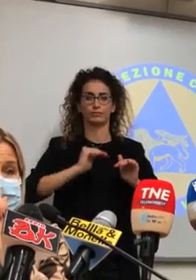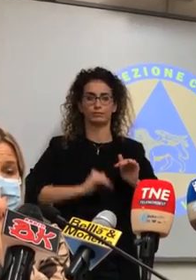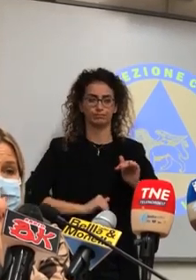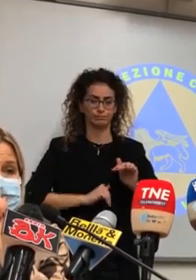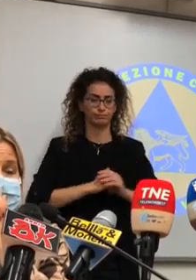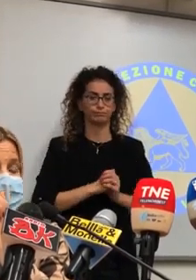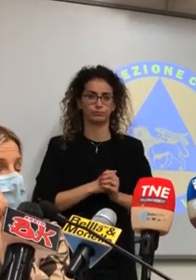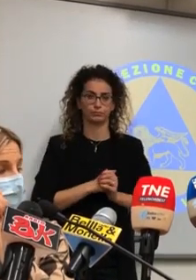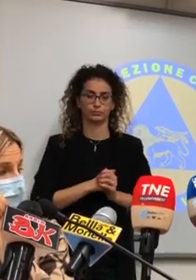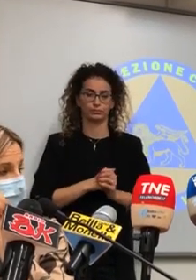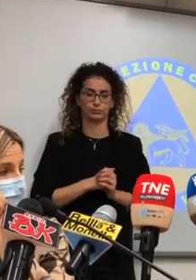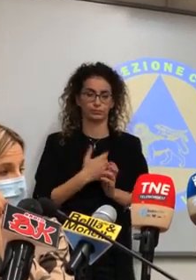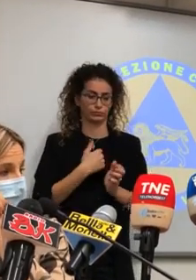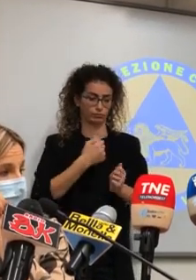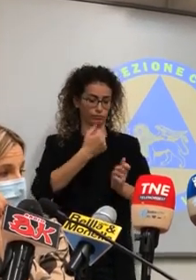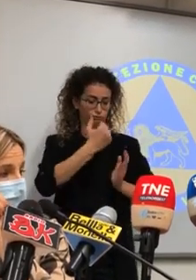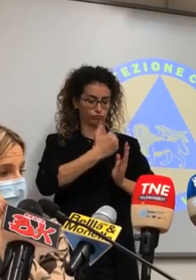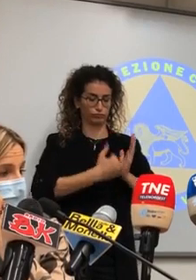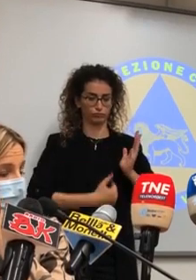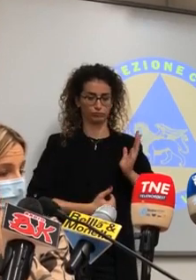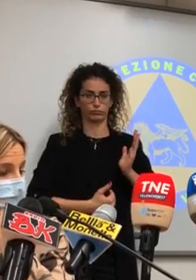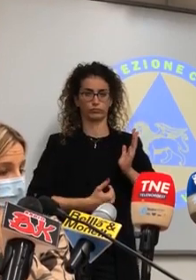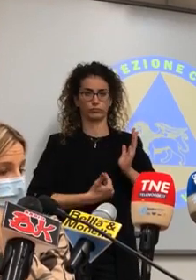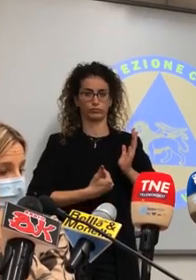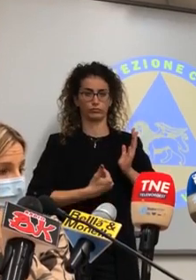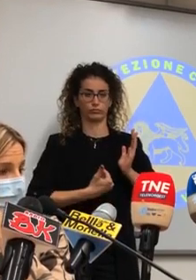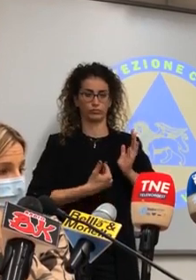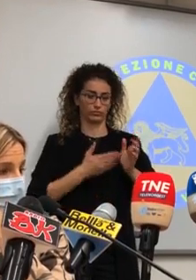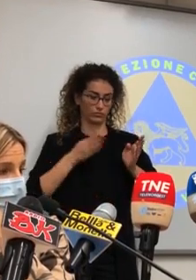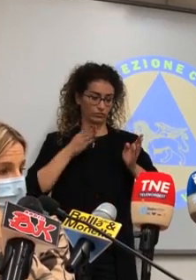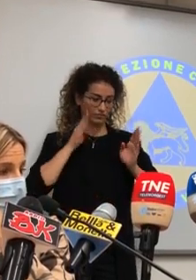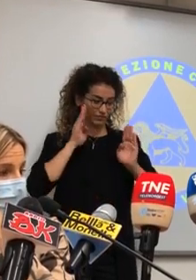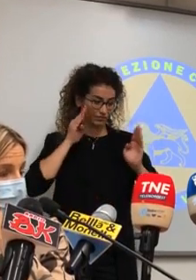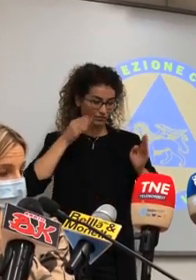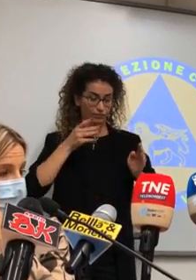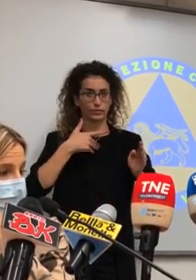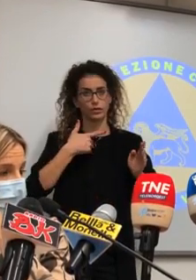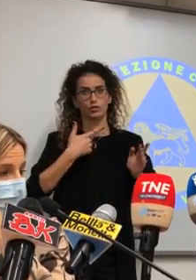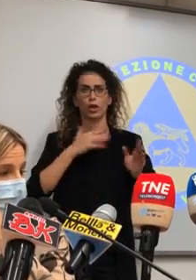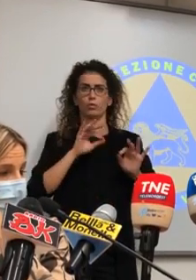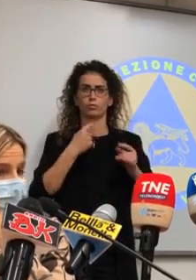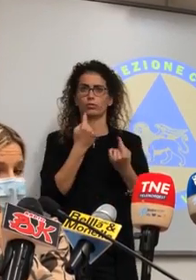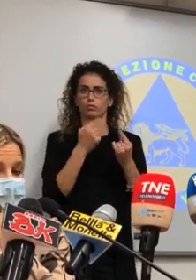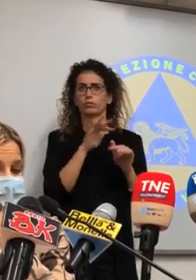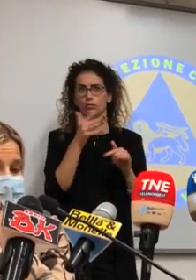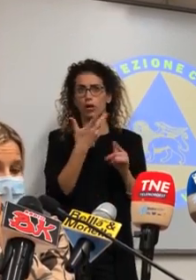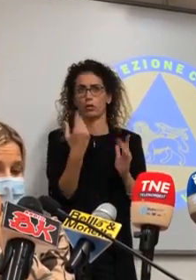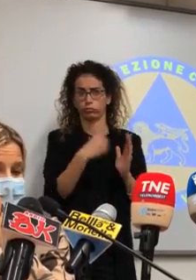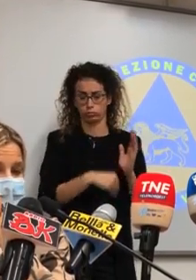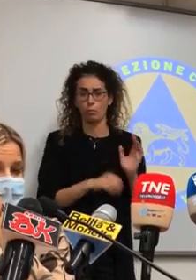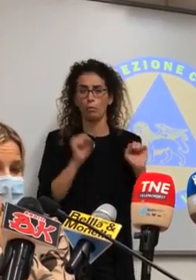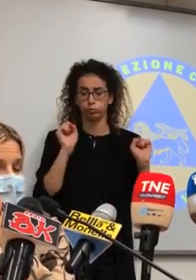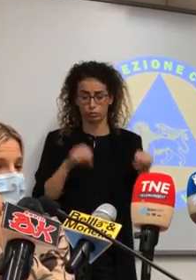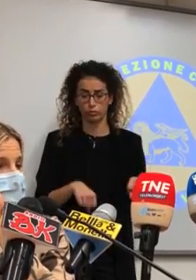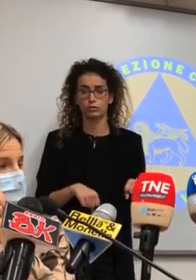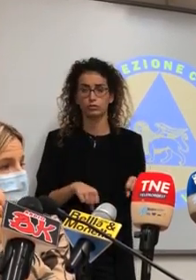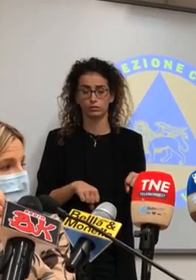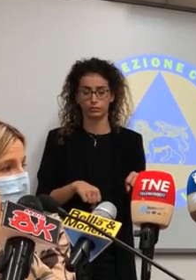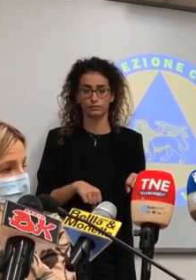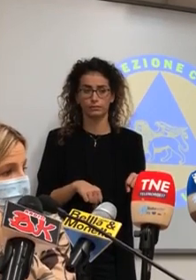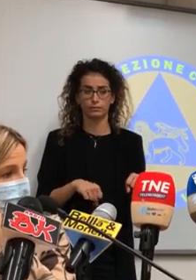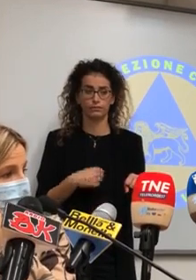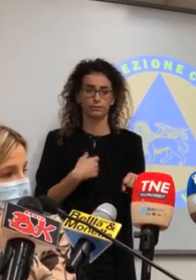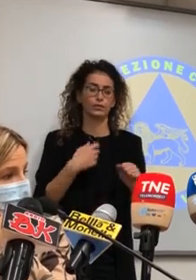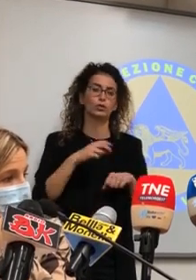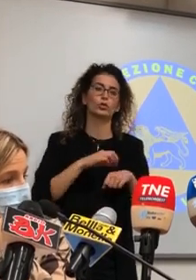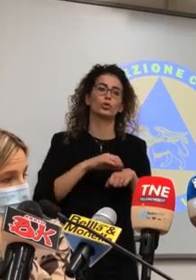solo un elenco indicativo, per cui ci possono essere altre situazioni che magari vengono riconosciute o dal